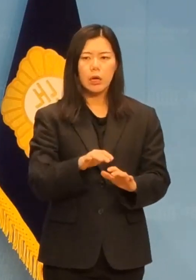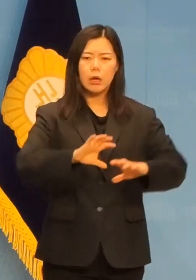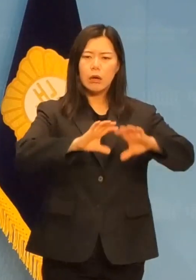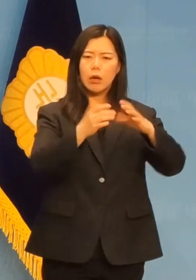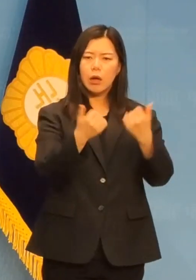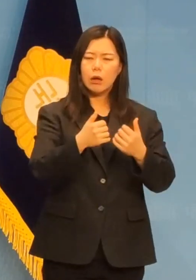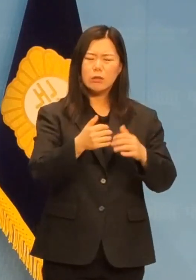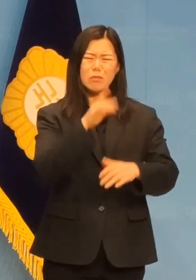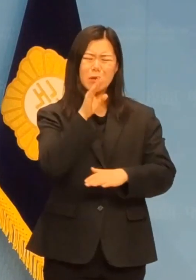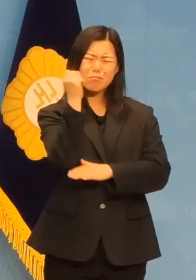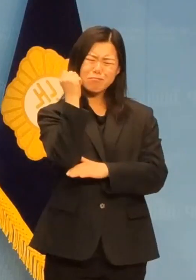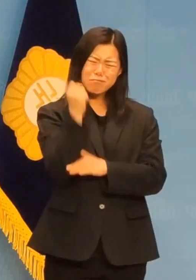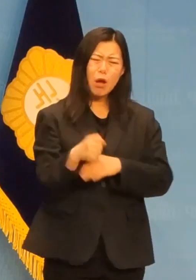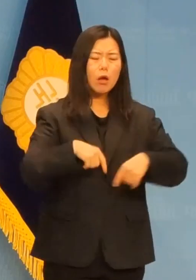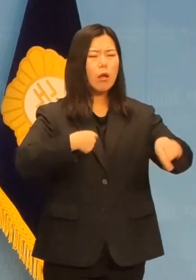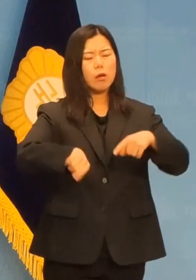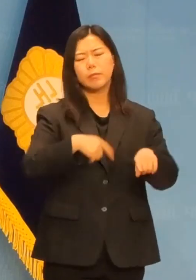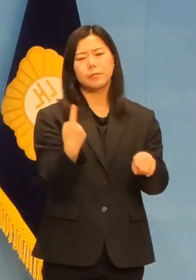구태정치의 결정판입니다.